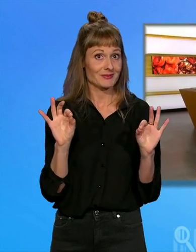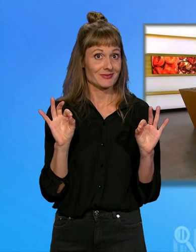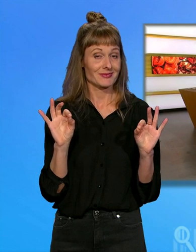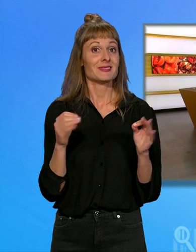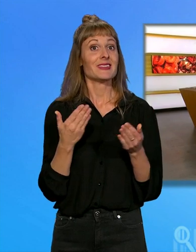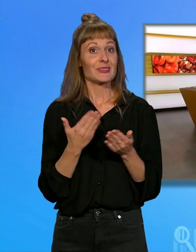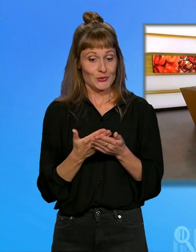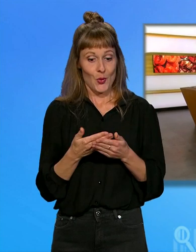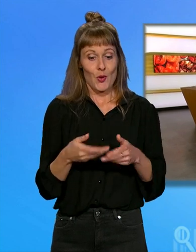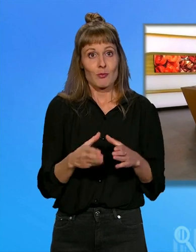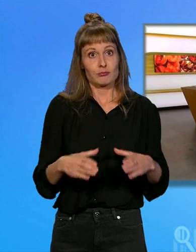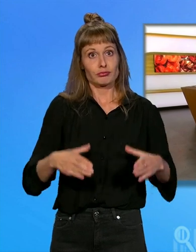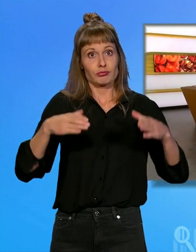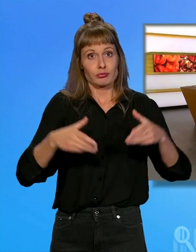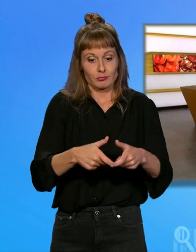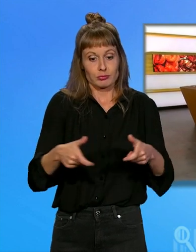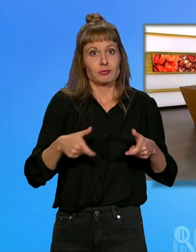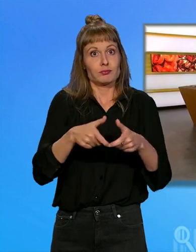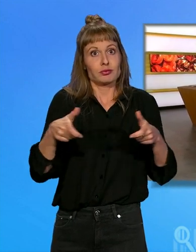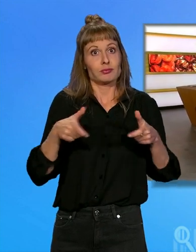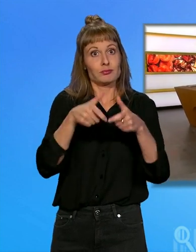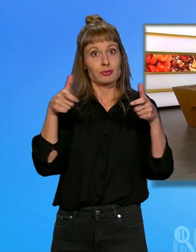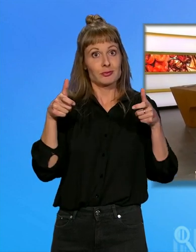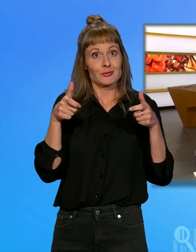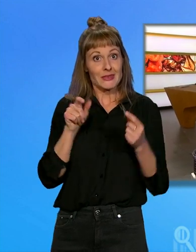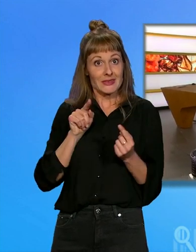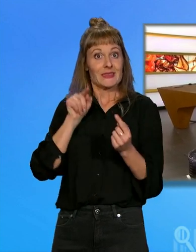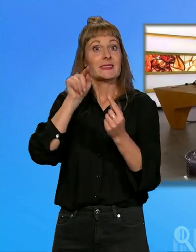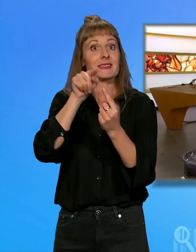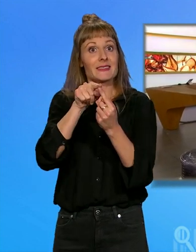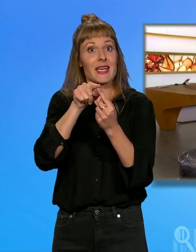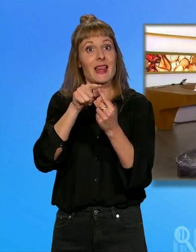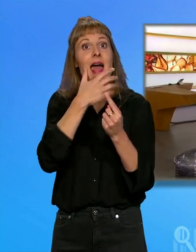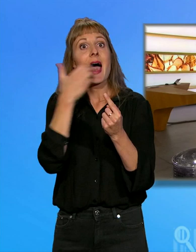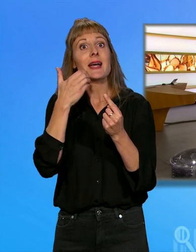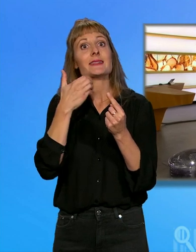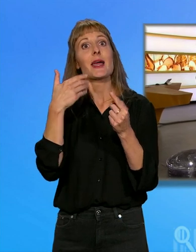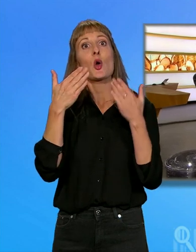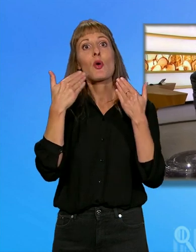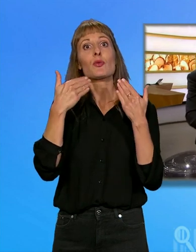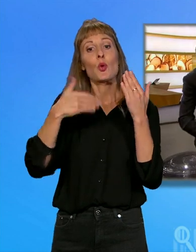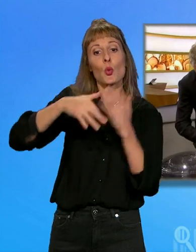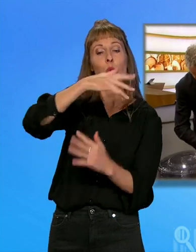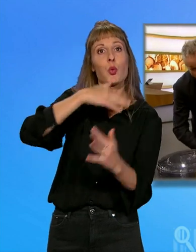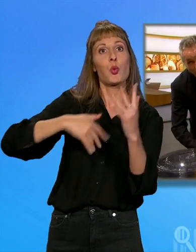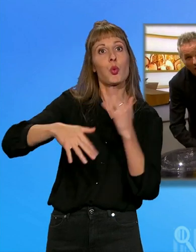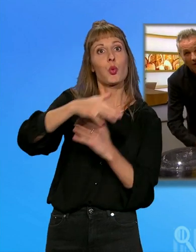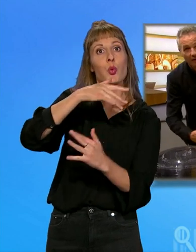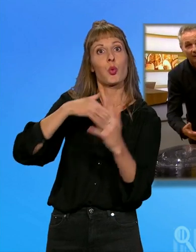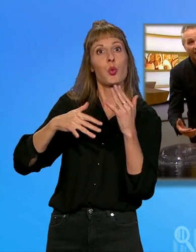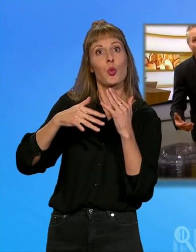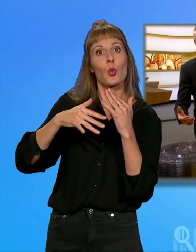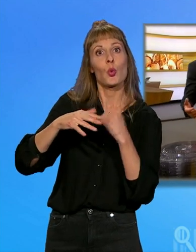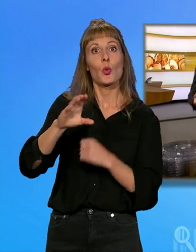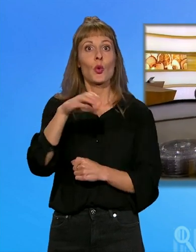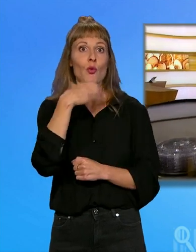bzw. Hauptzweck. Heisse Luft möglichst gleichmäßig verteilt auf die verschiedenen Etagen, die ihr hier